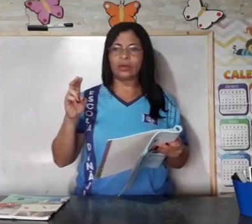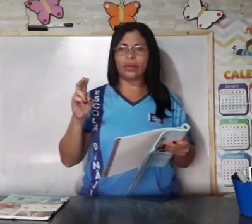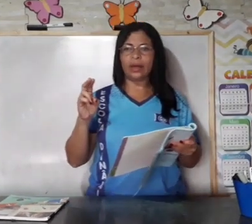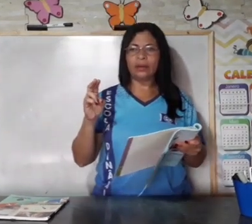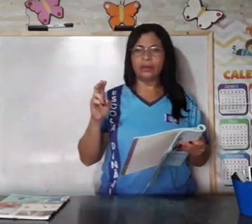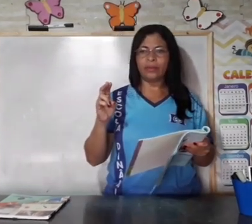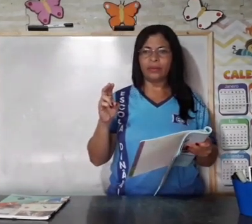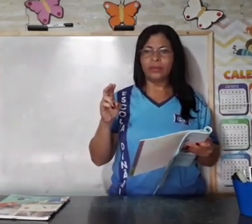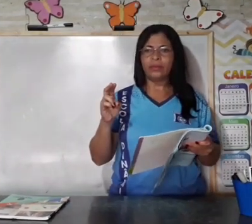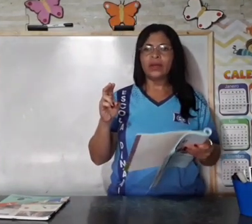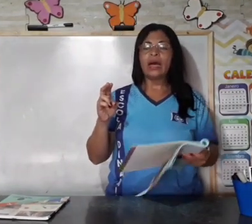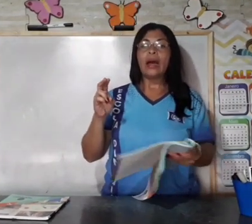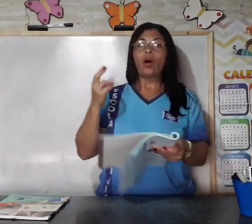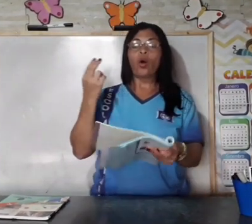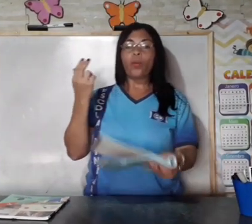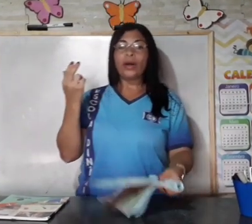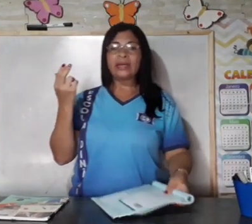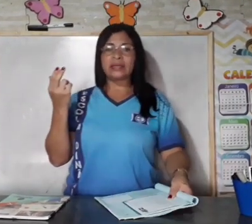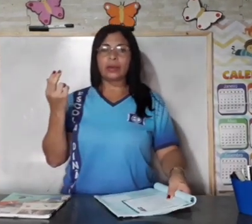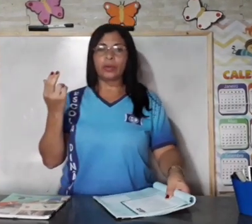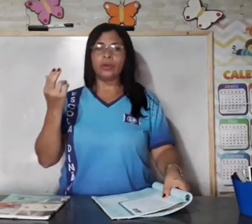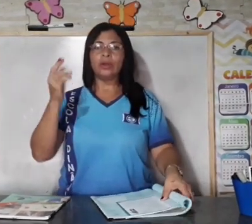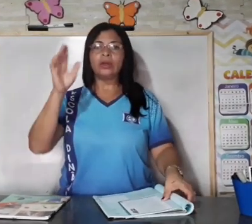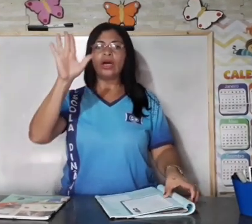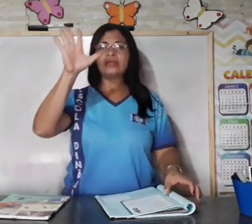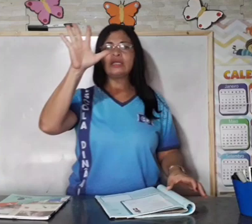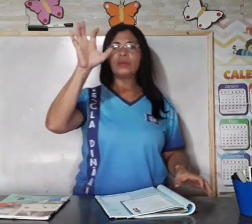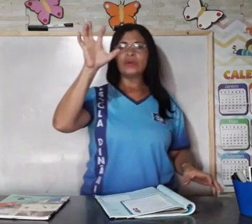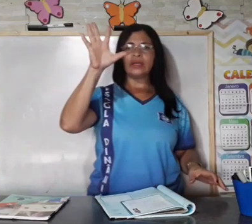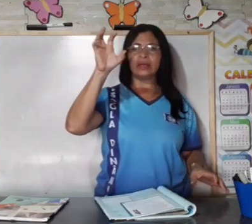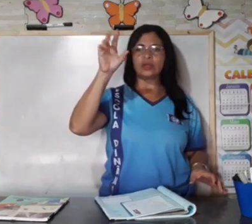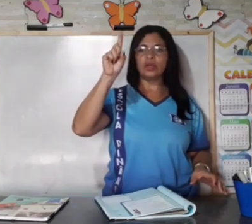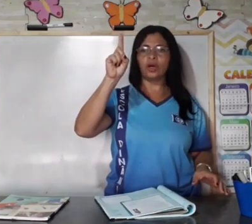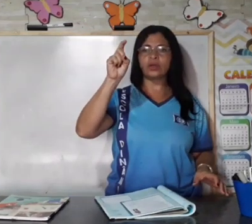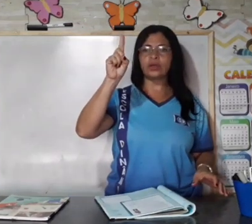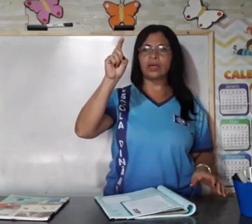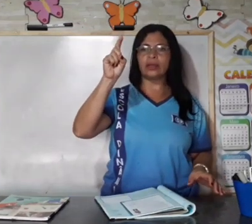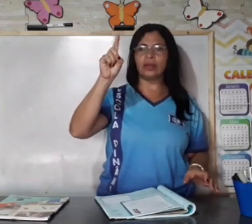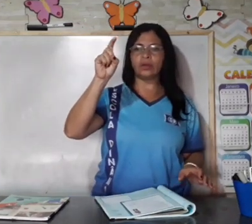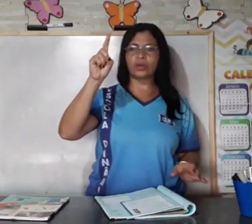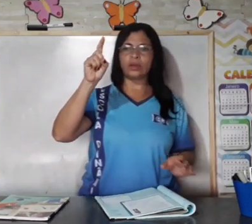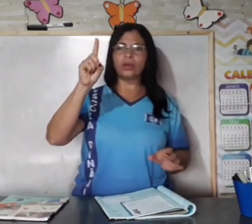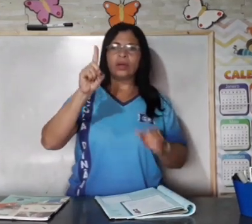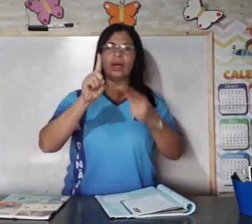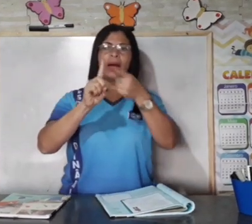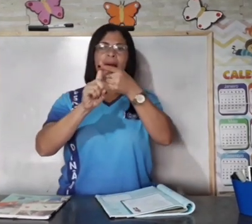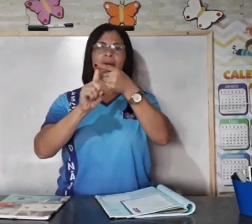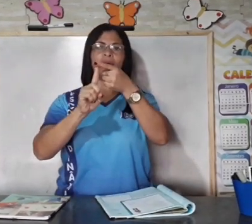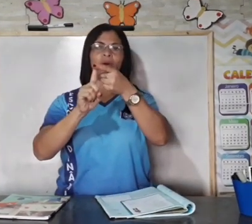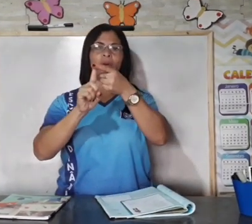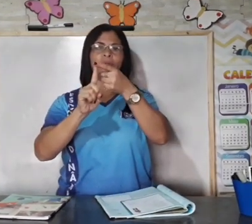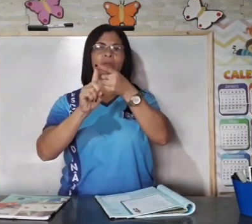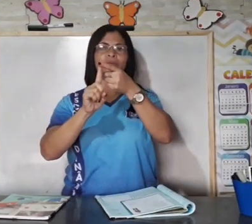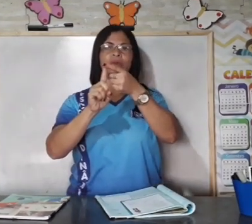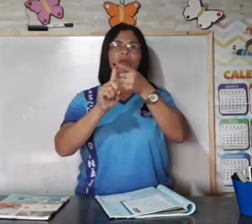é? Por exemplo, nossas mãozinhas, nossos dedinhos. Aqui, ó. Não